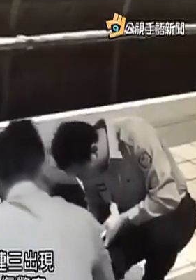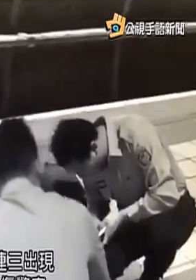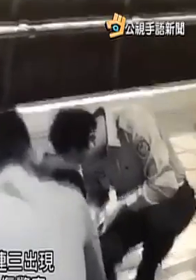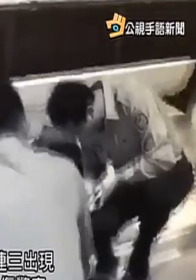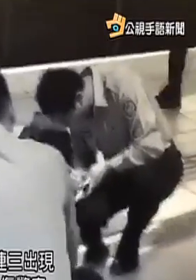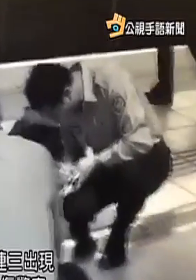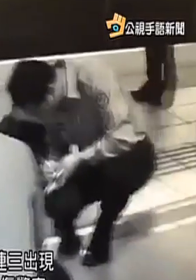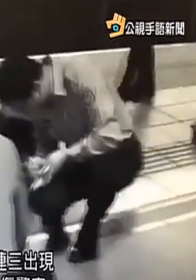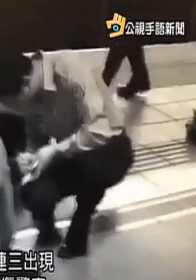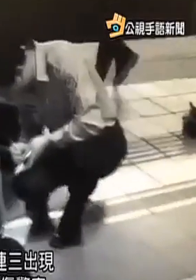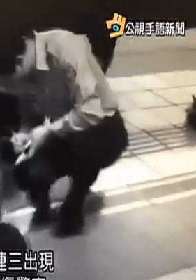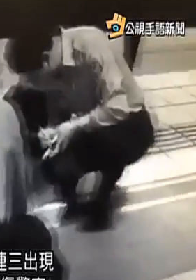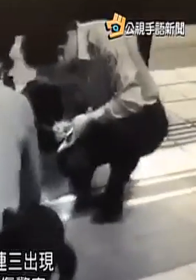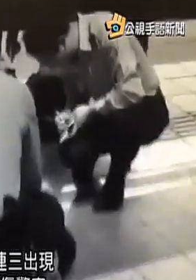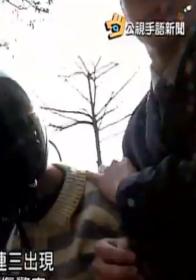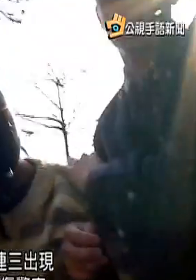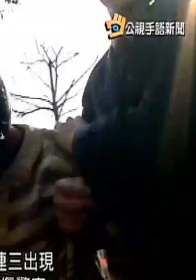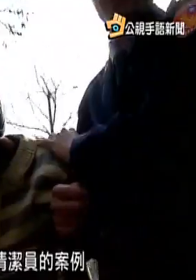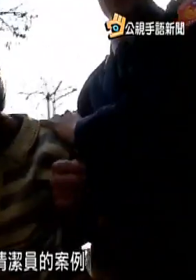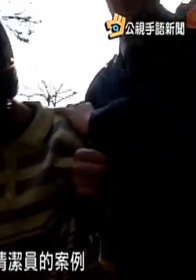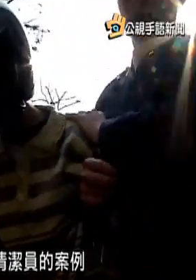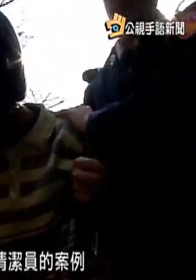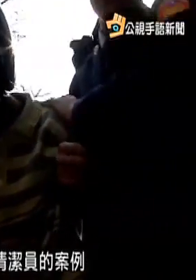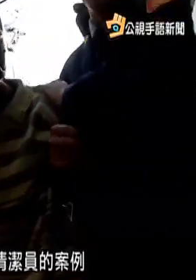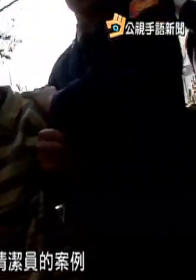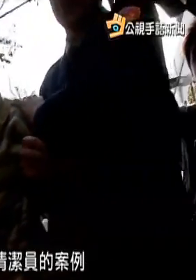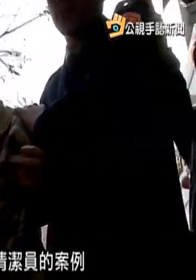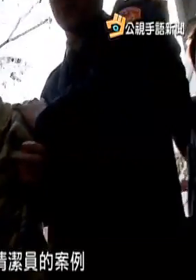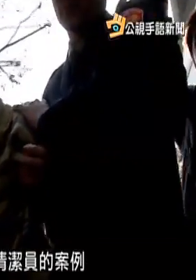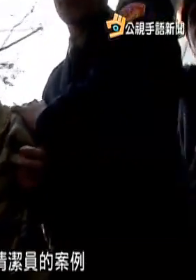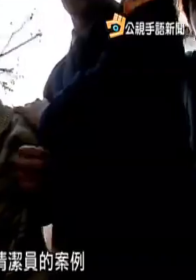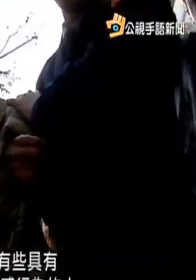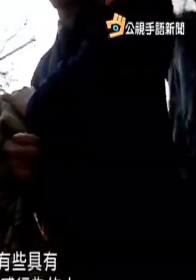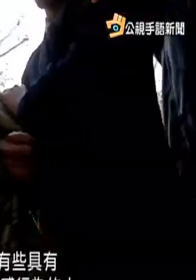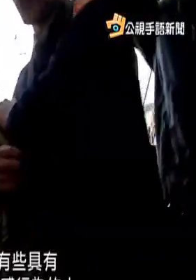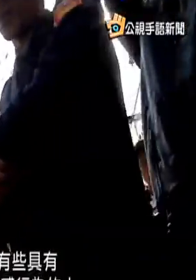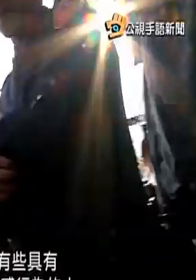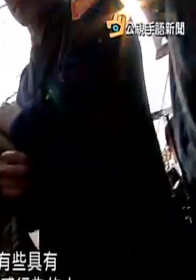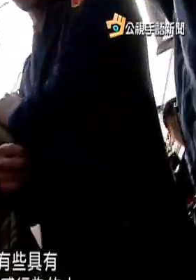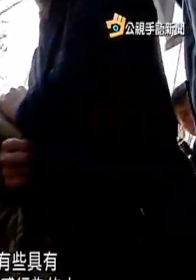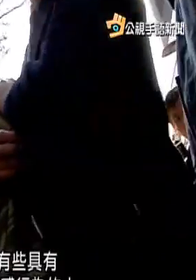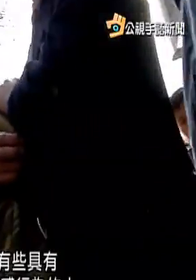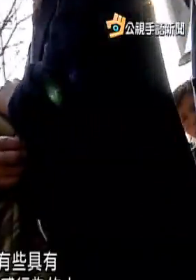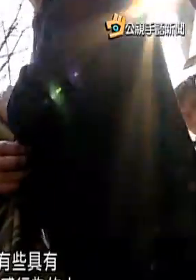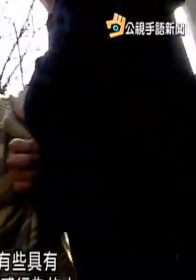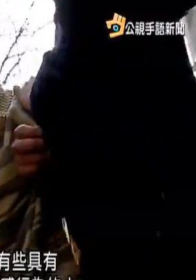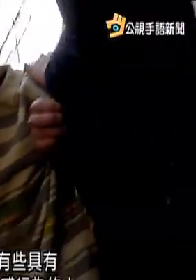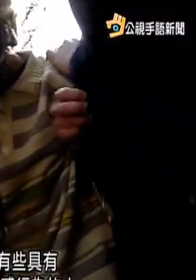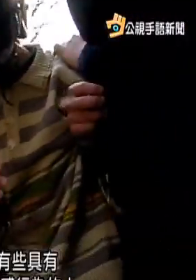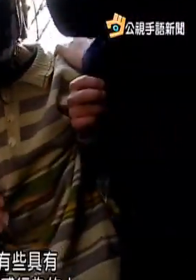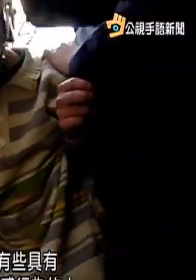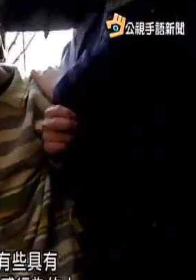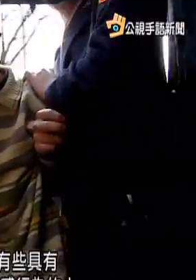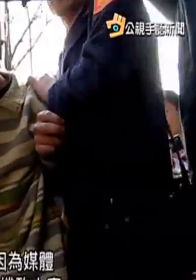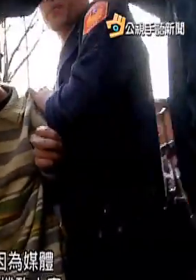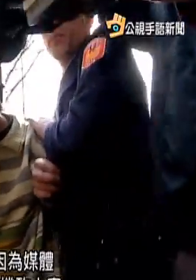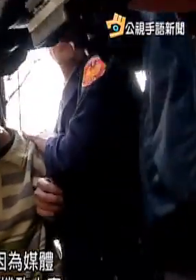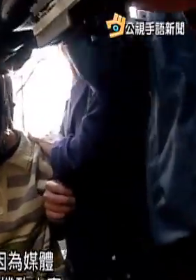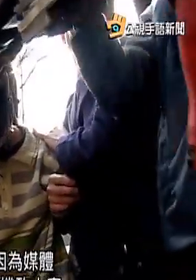出现北投捷运伤警案以及树林砍伤清洁员的案例。学者分析，有些具有严重社会玻璃感行为的人，很容易因为媒